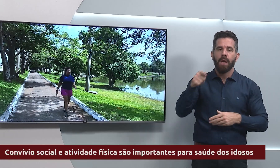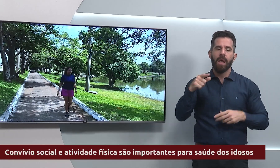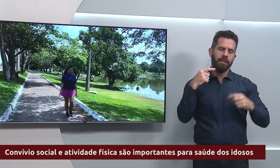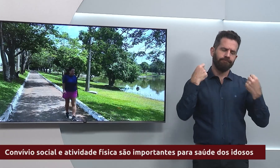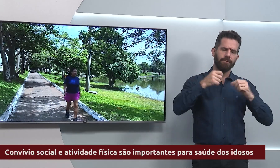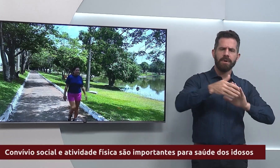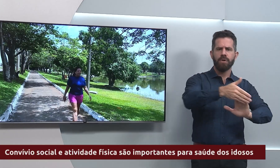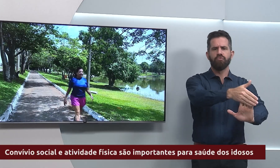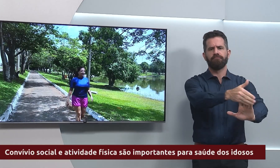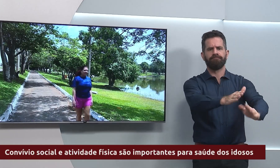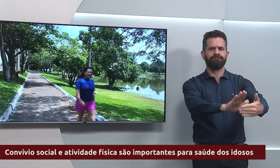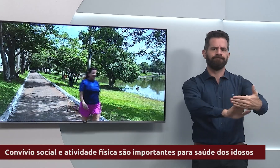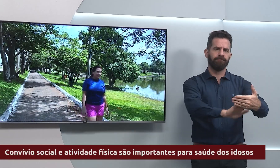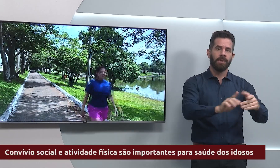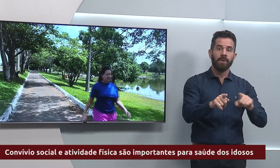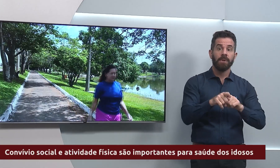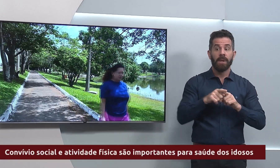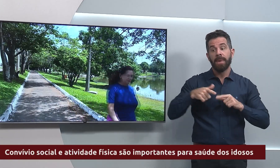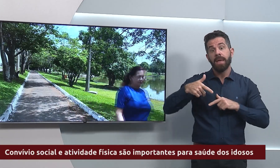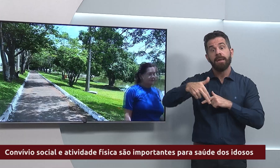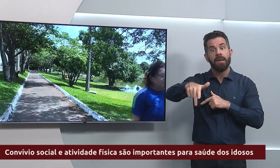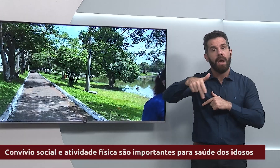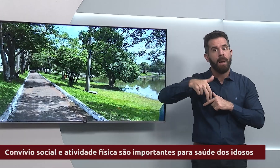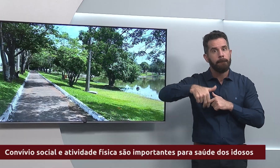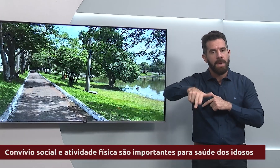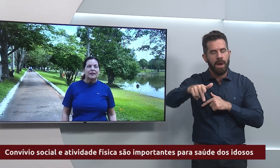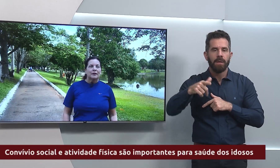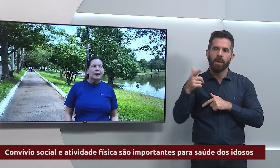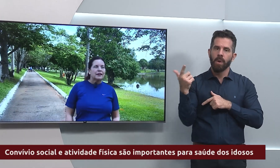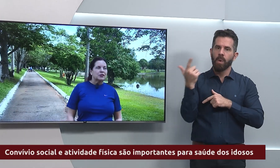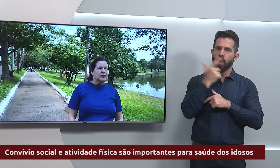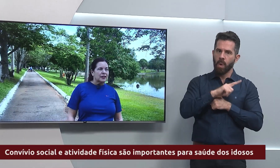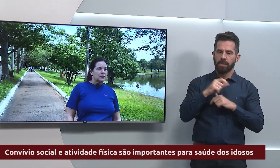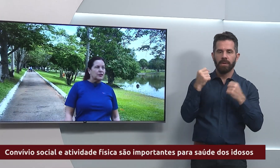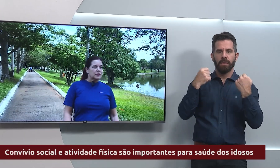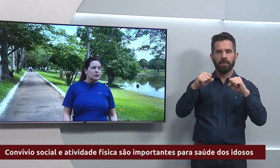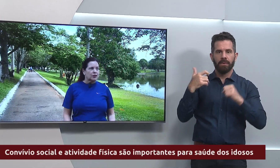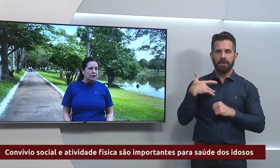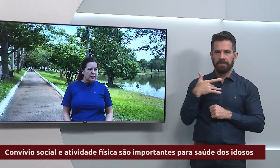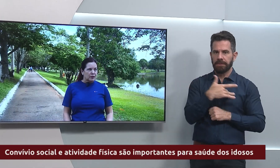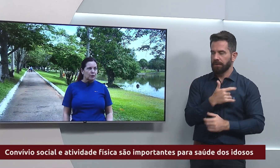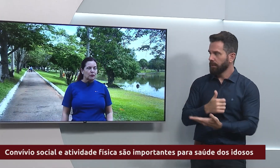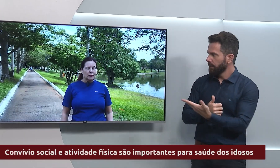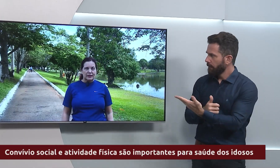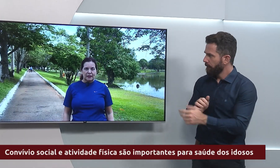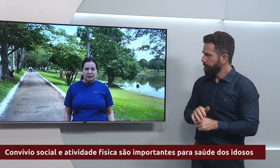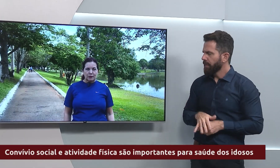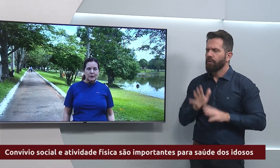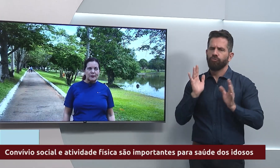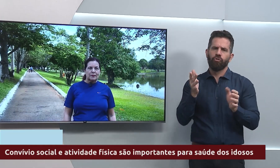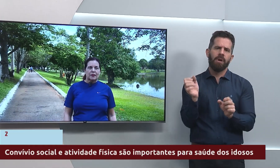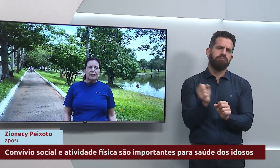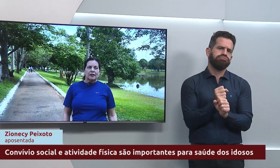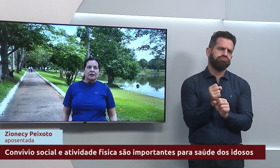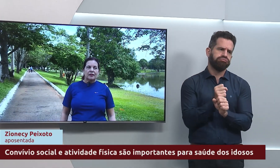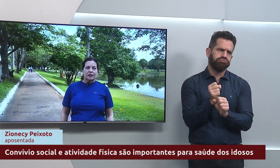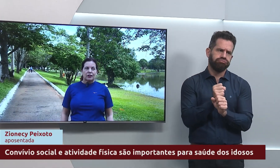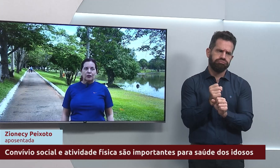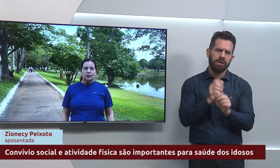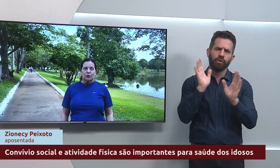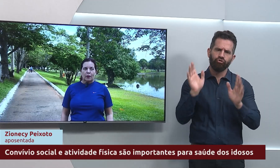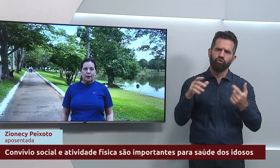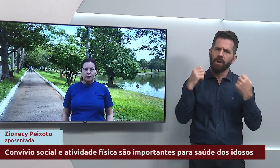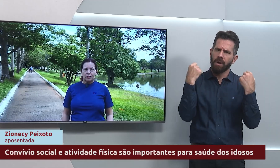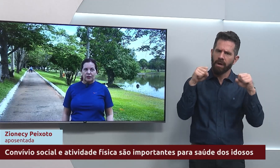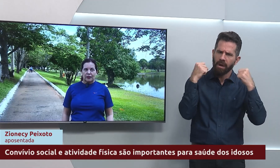reforça a ideia de que o exercício traz benefícios que ultrapassam o físico. A atividade física eu já faço há muitos anos e